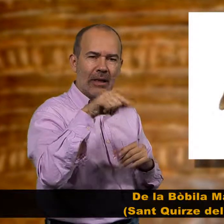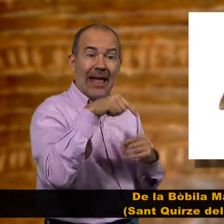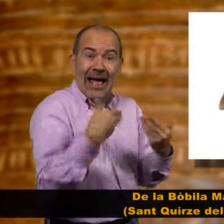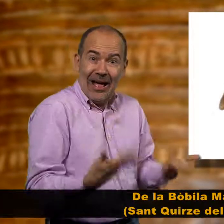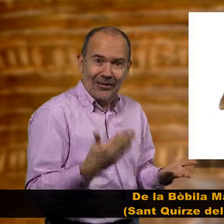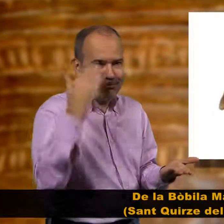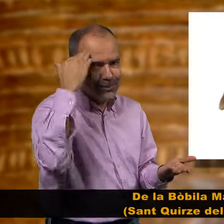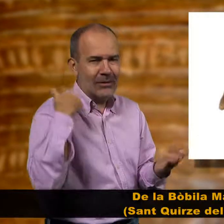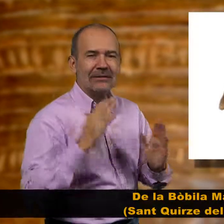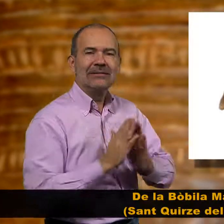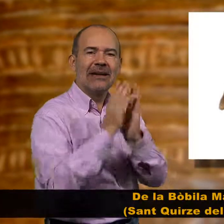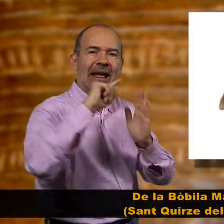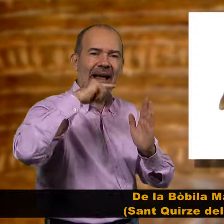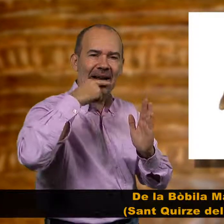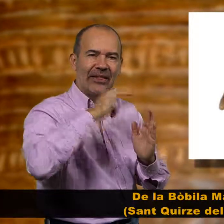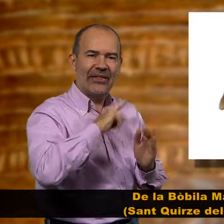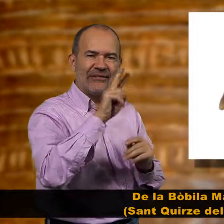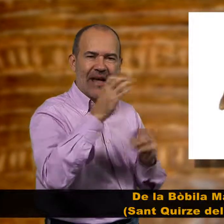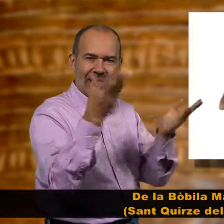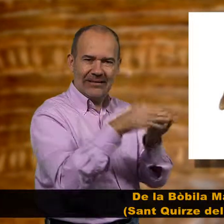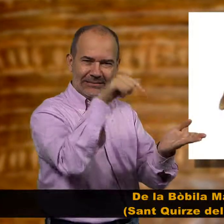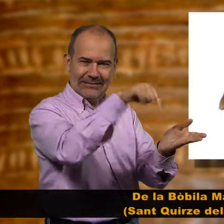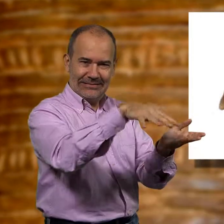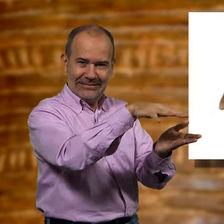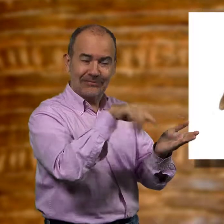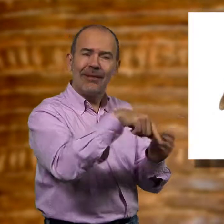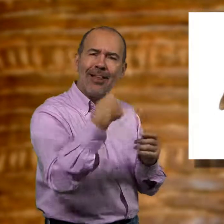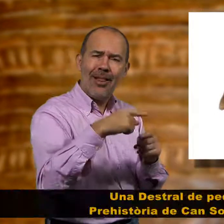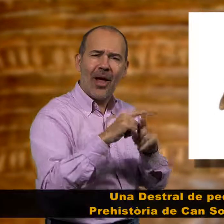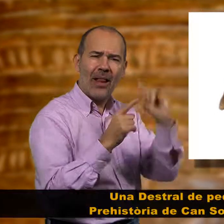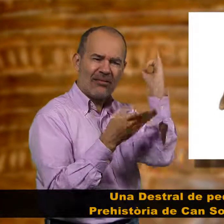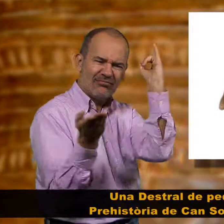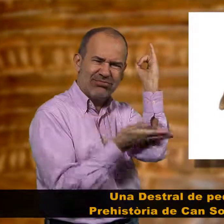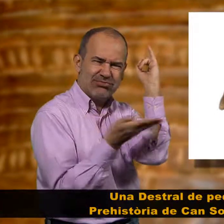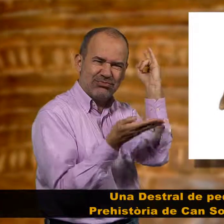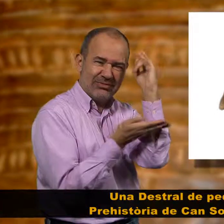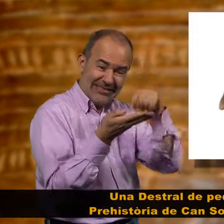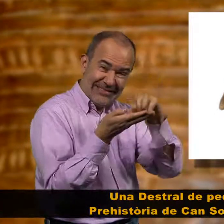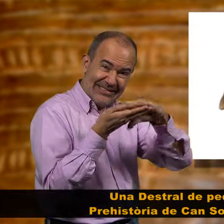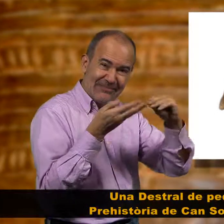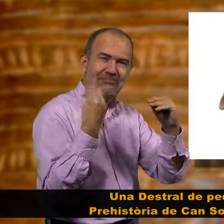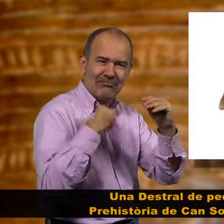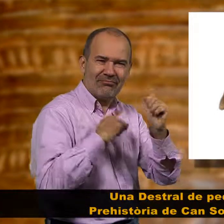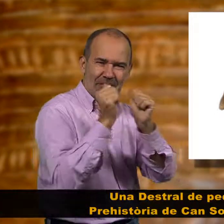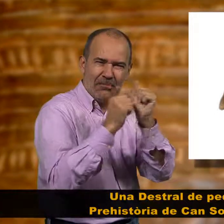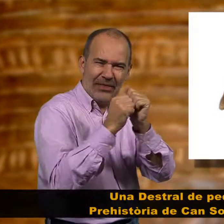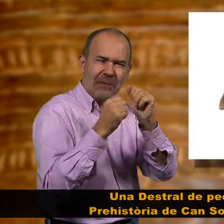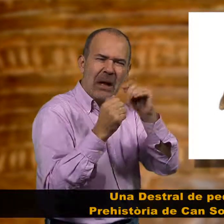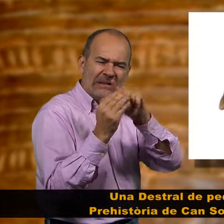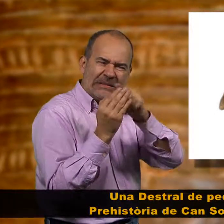De la Bòbila a Madurell, Sant Quirze del Vallès. Una destral de pedra polida, prehistòria